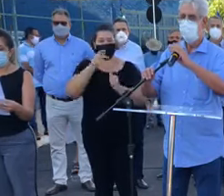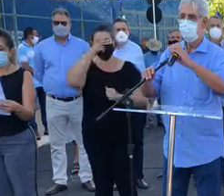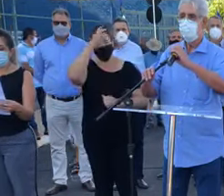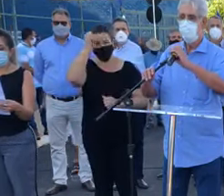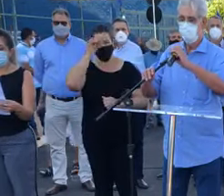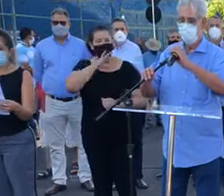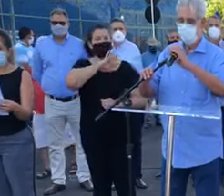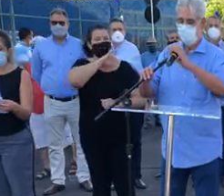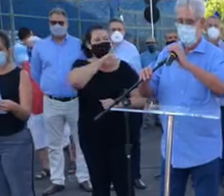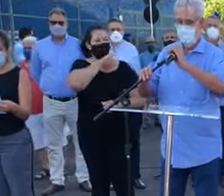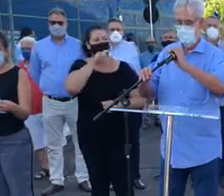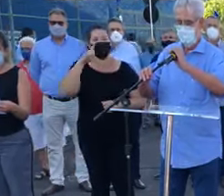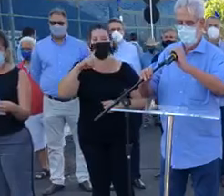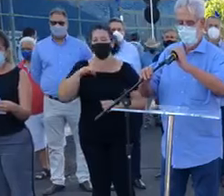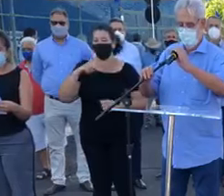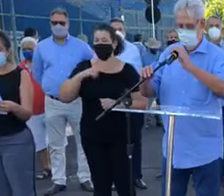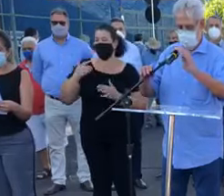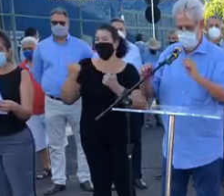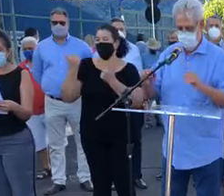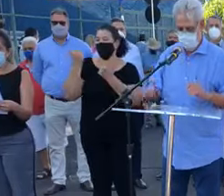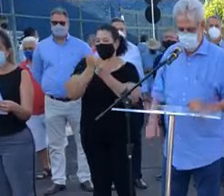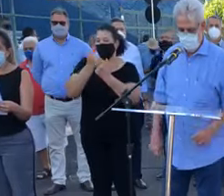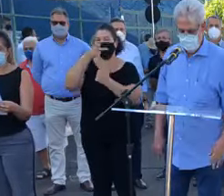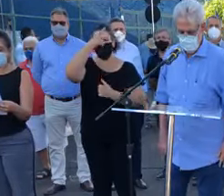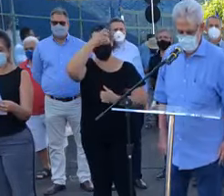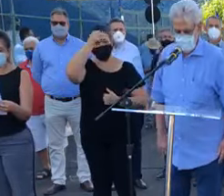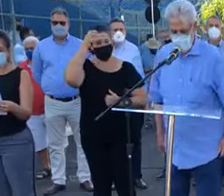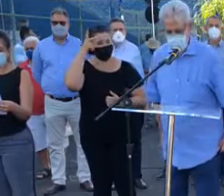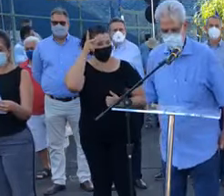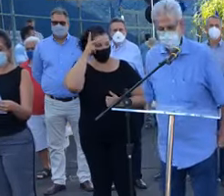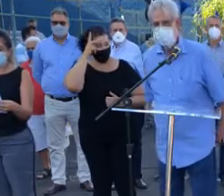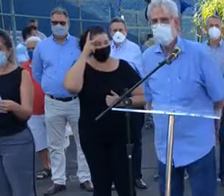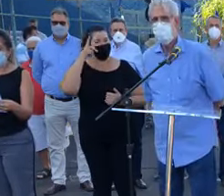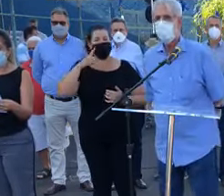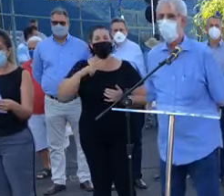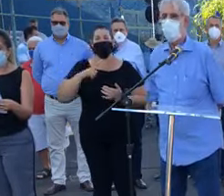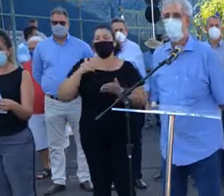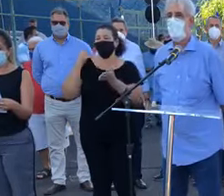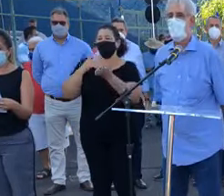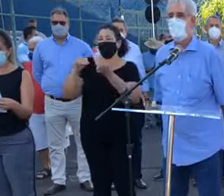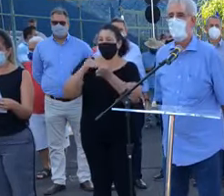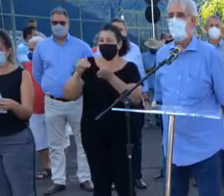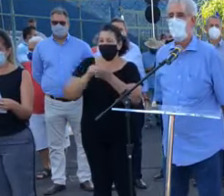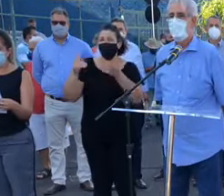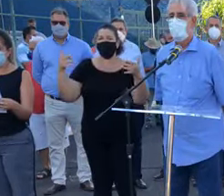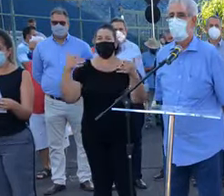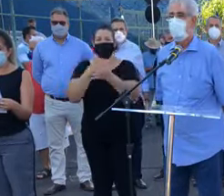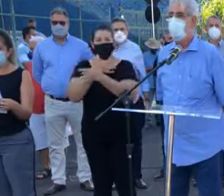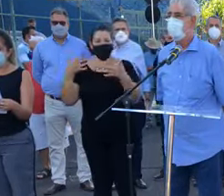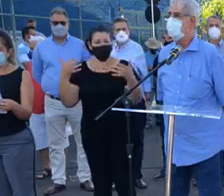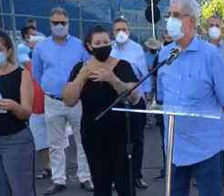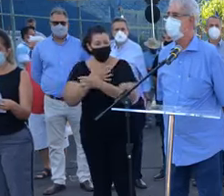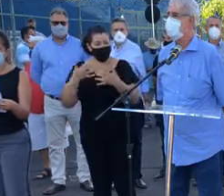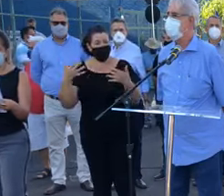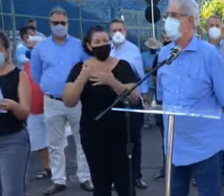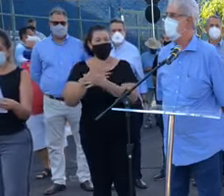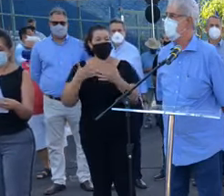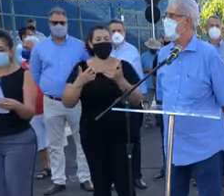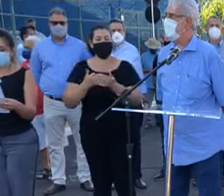Odelmo Leão estão o vice-prefeito Paulo Sérgio, o secretário de Trânsito e Transportes